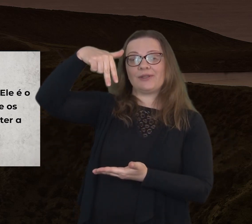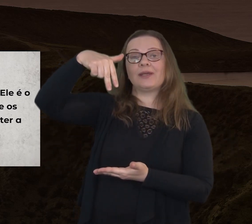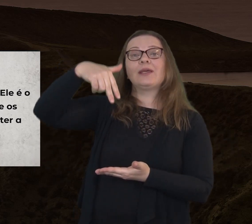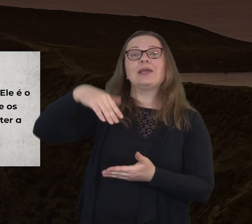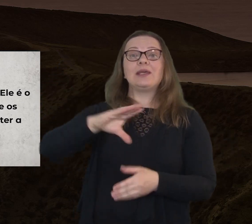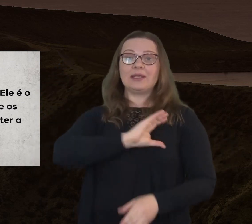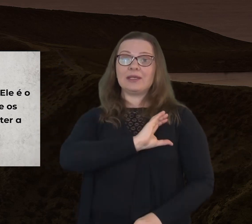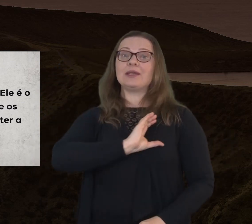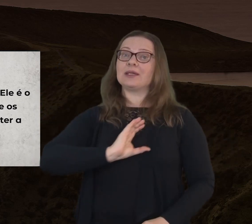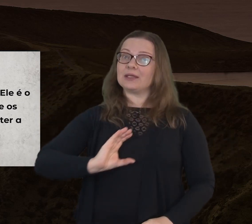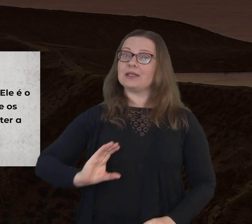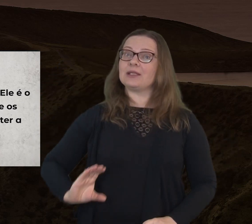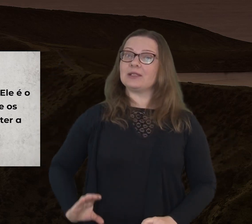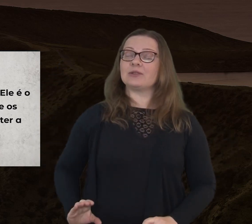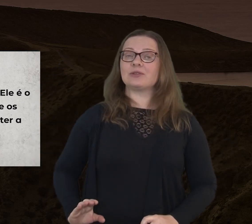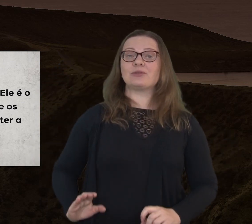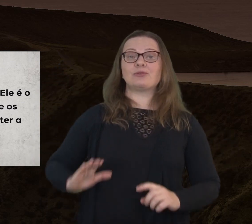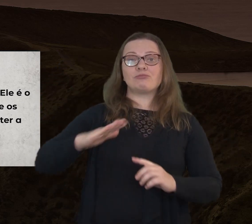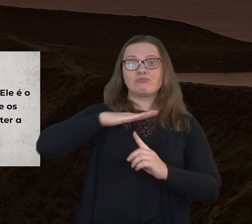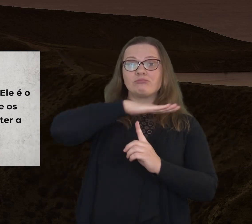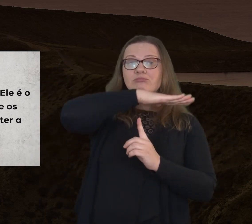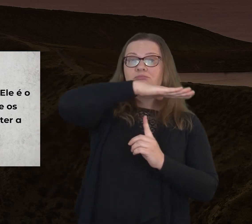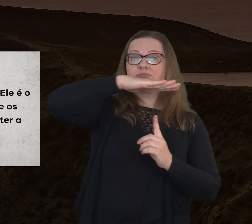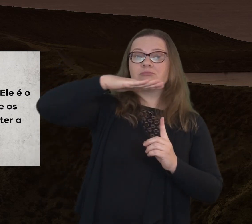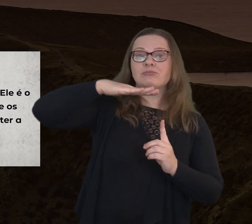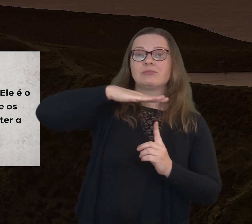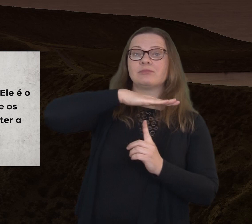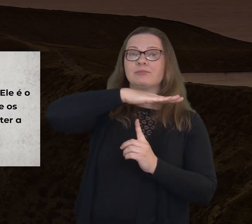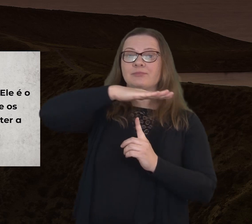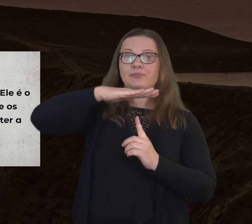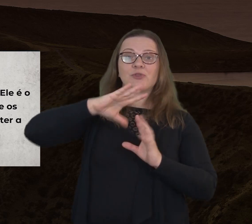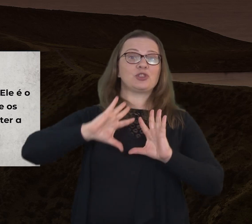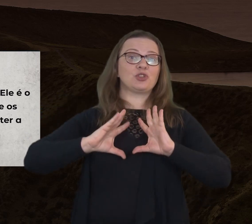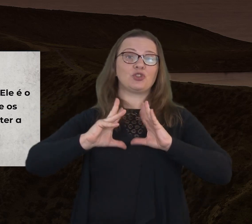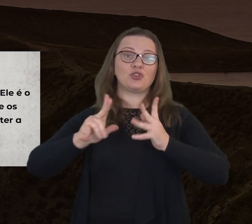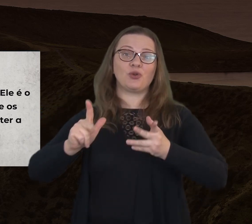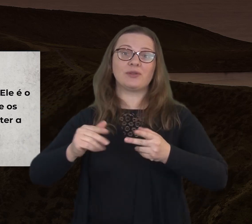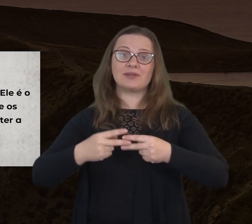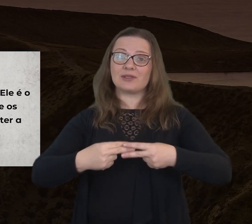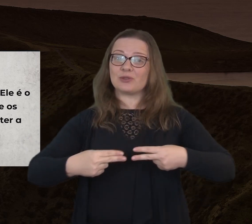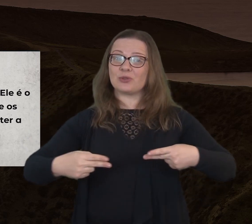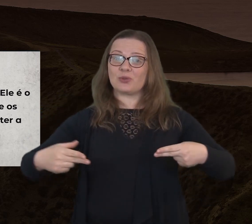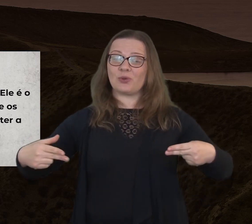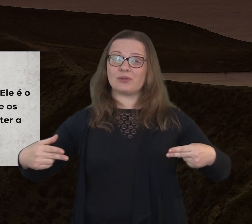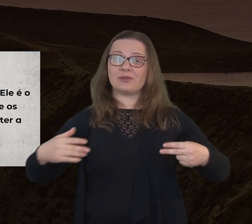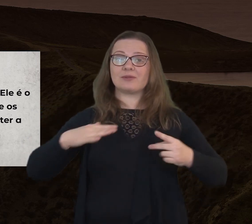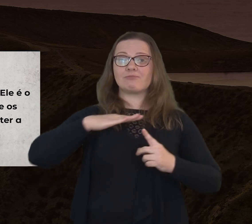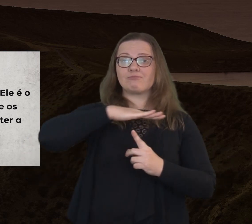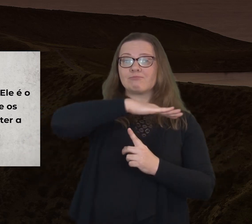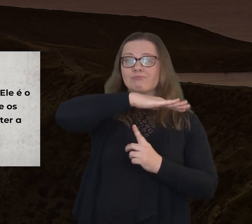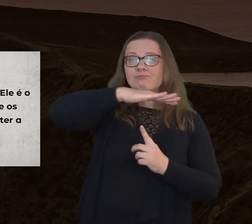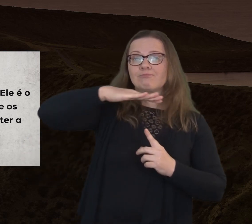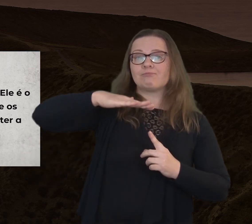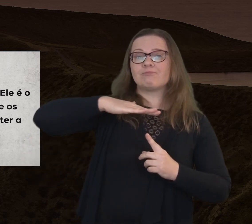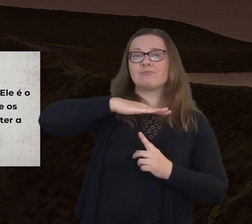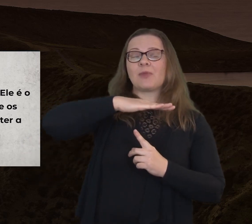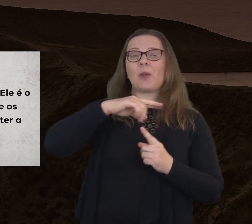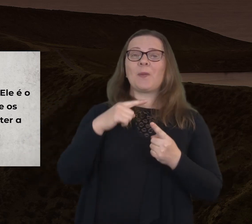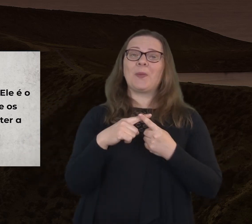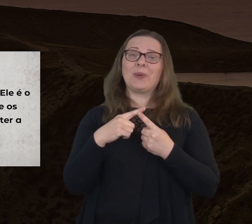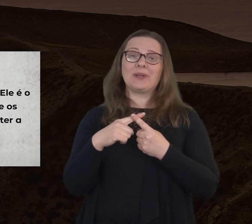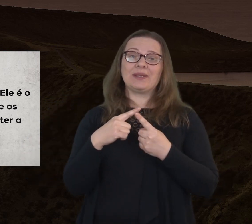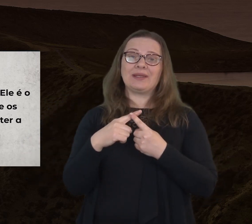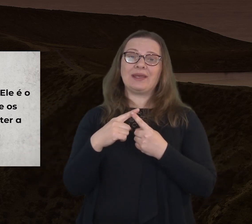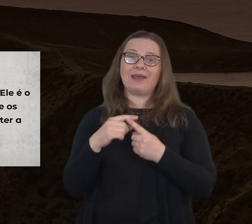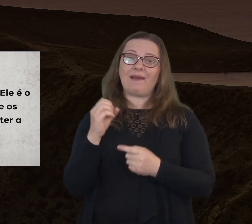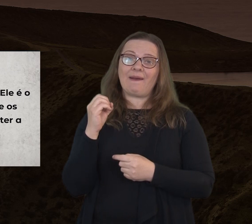primazia, tenha autoridade, tenha encabeçamento em todas as coisas. Como? por meio da nova criação, porque a velha criação se